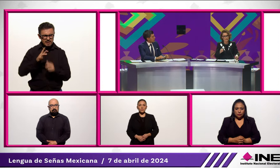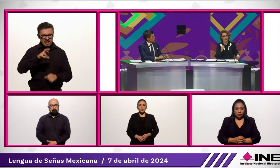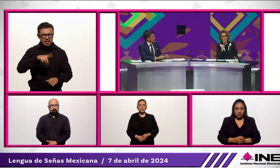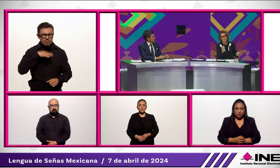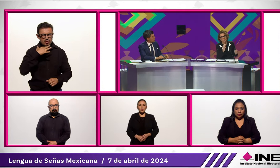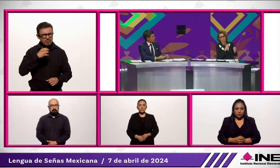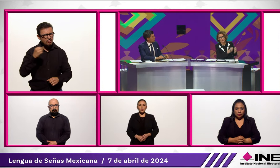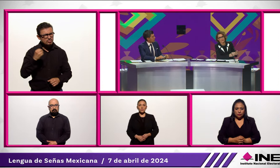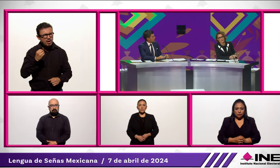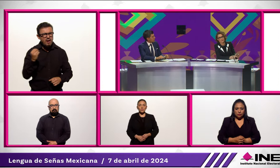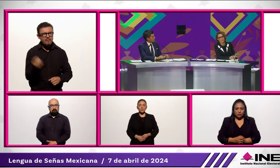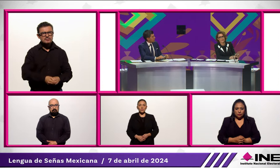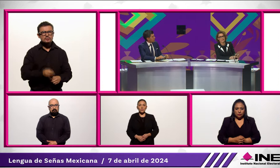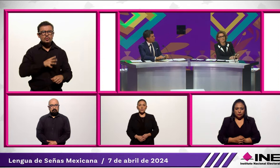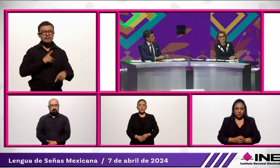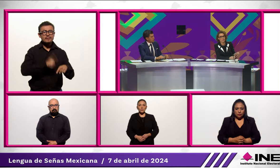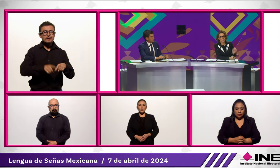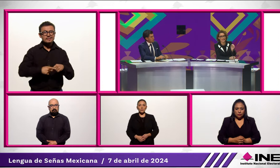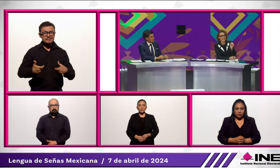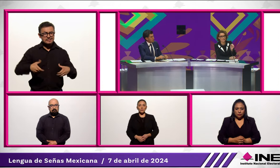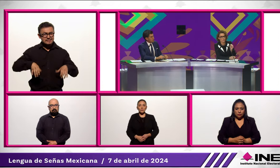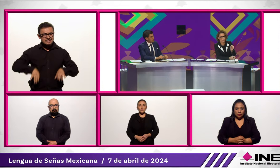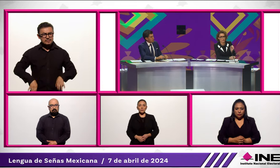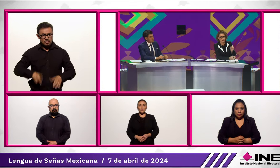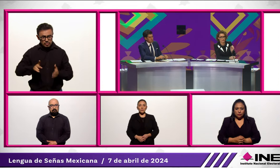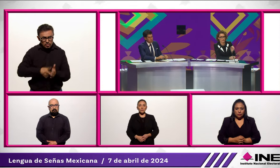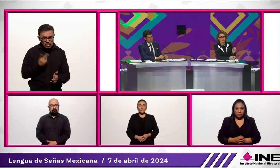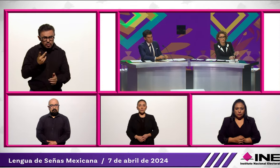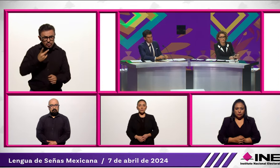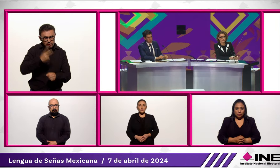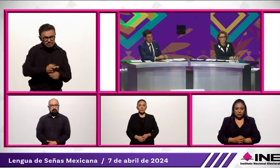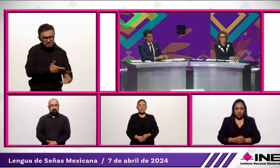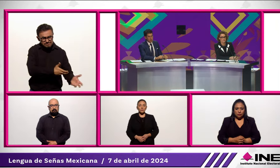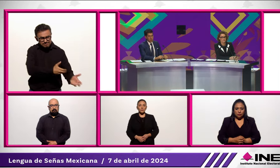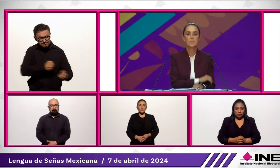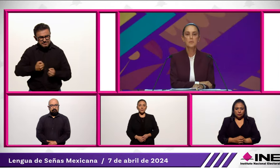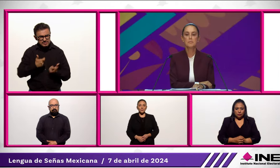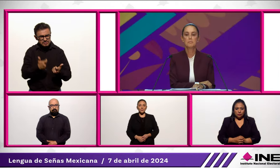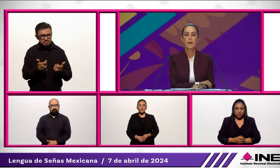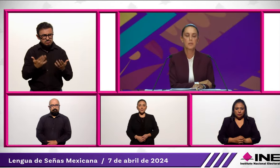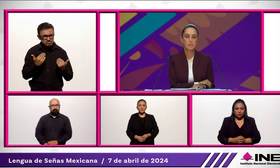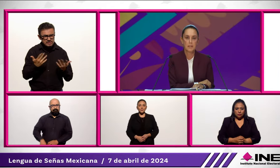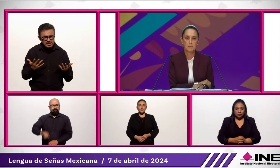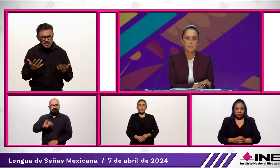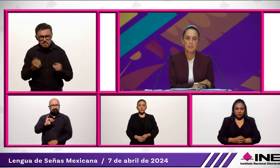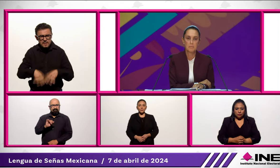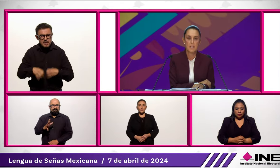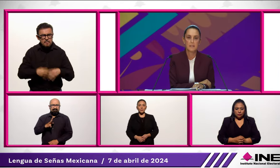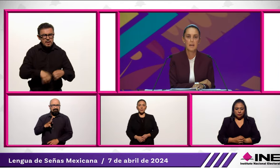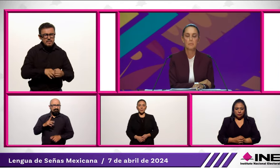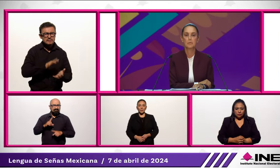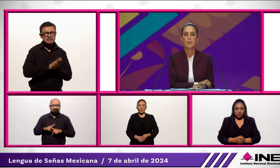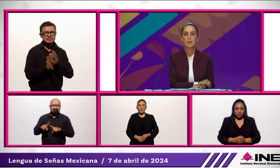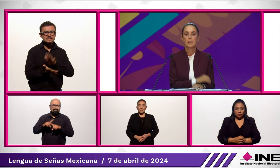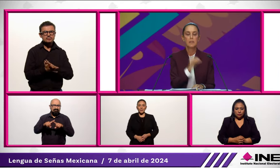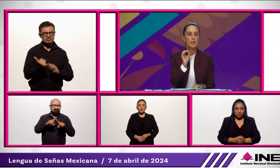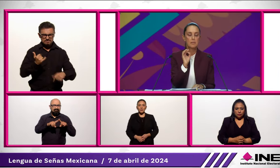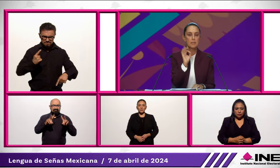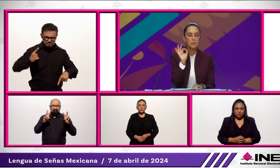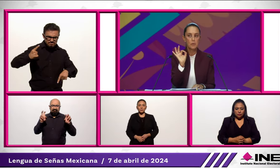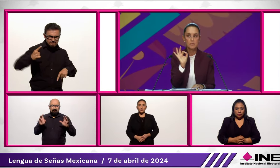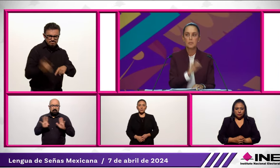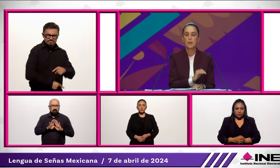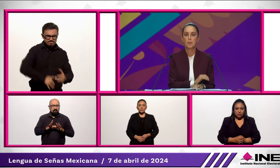casos. ¿Qué propone, candidata, para terminar con la impunidad? Sí, son varios temas que planteamos.